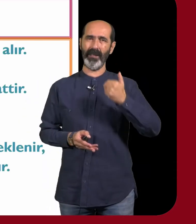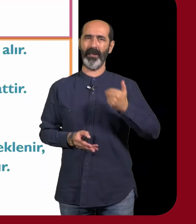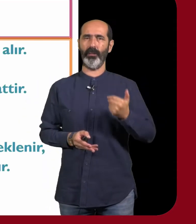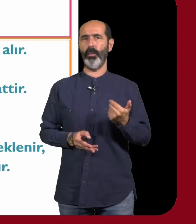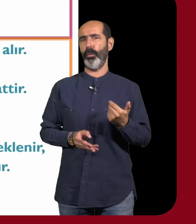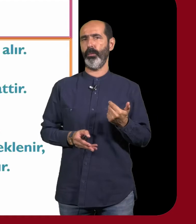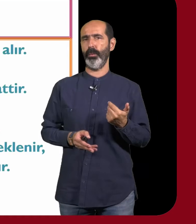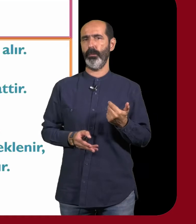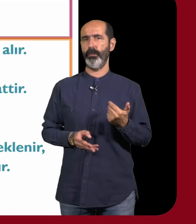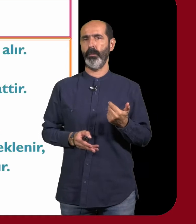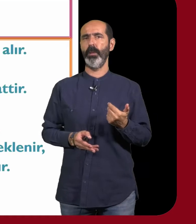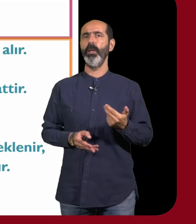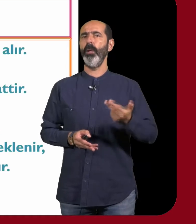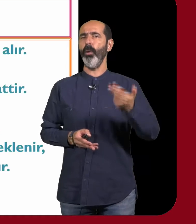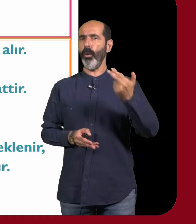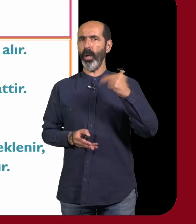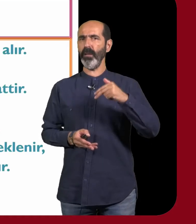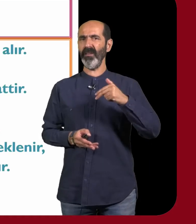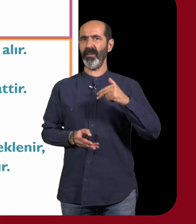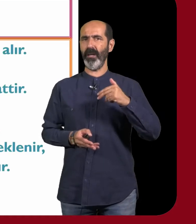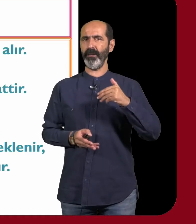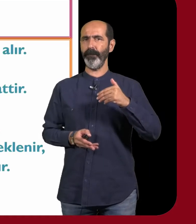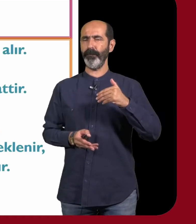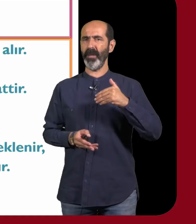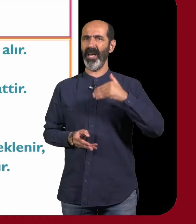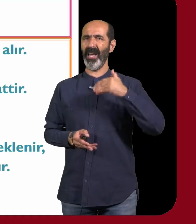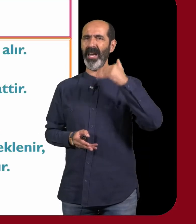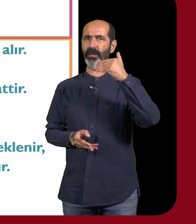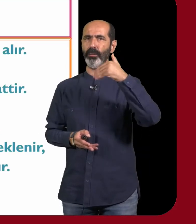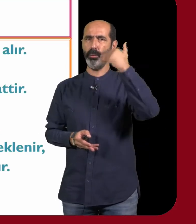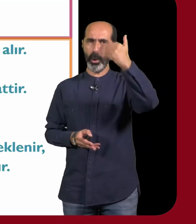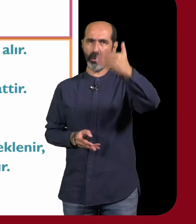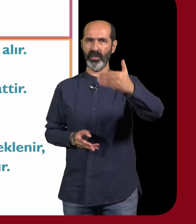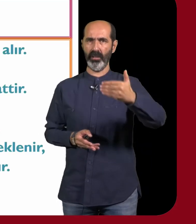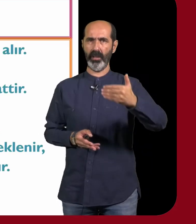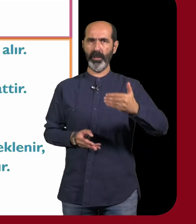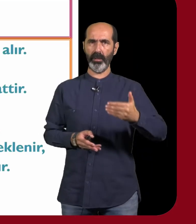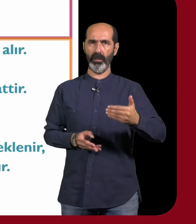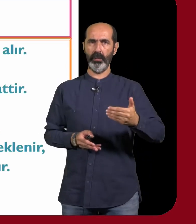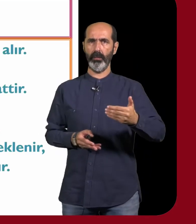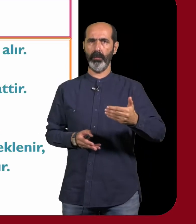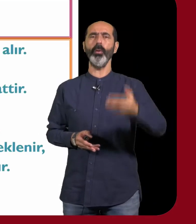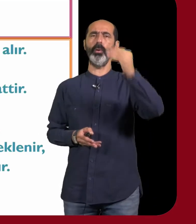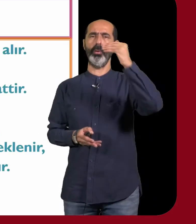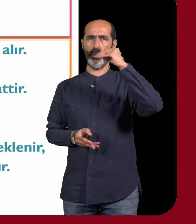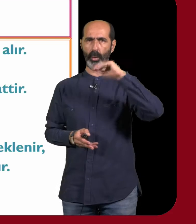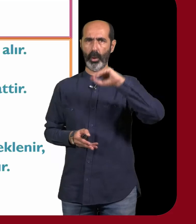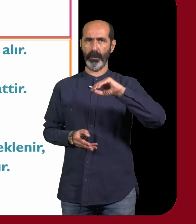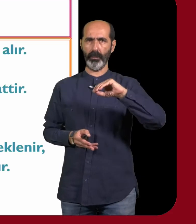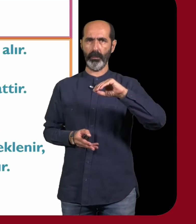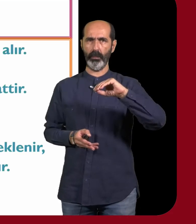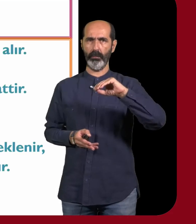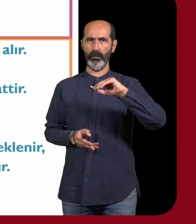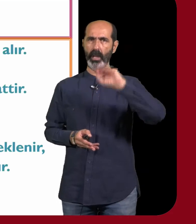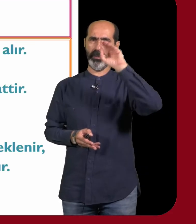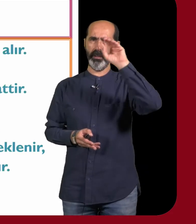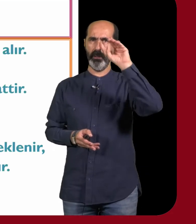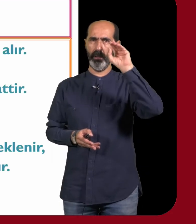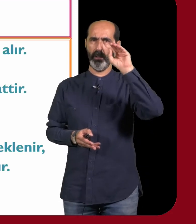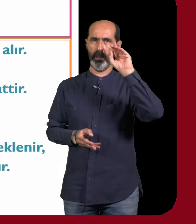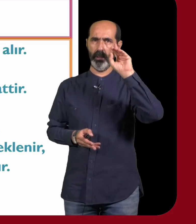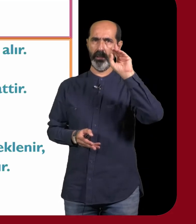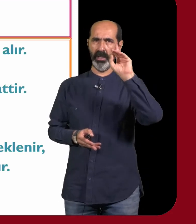altı saat ne oluyor o altı saat her dört yılda bir pop lanıyor